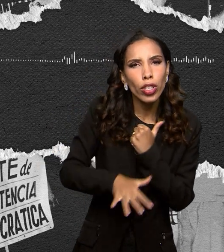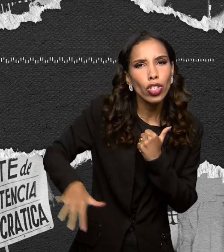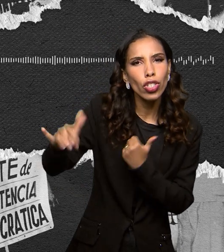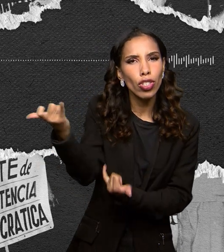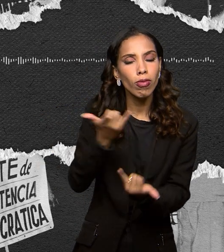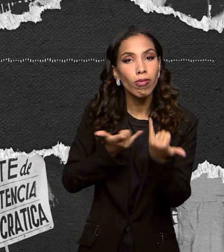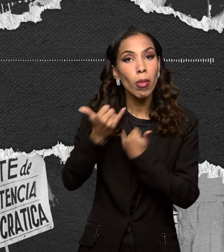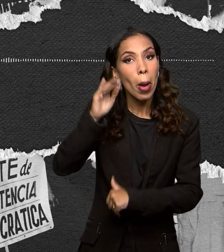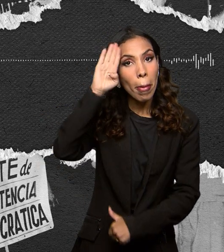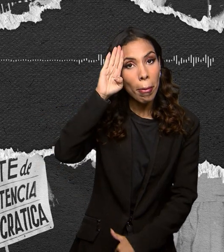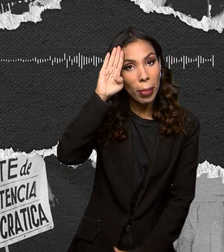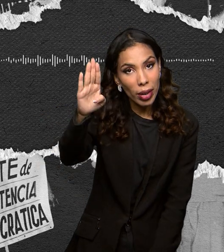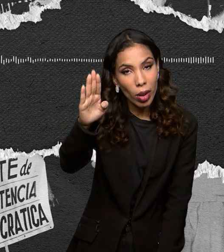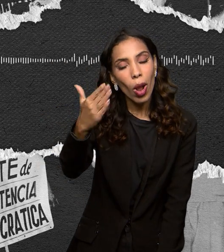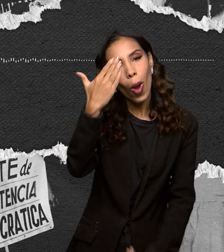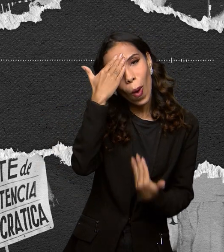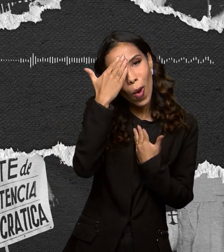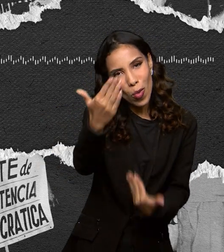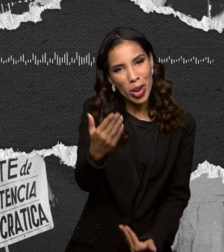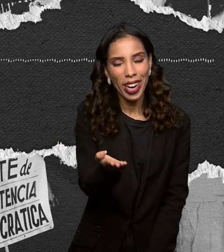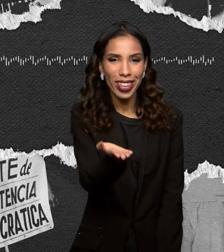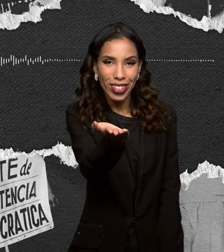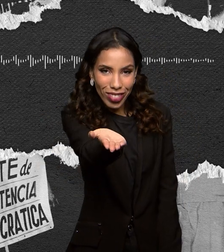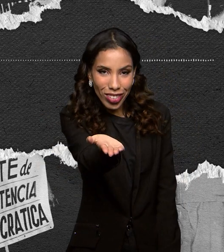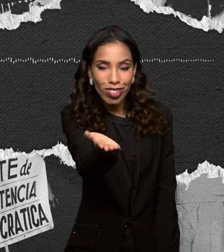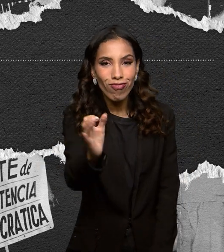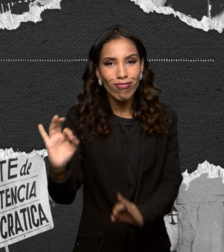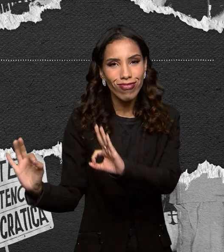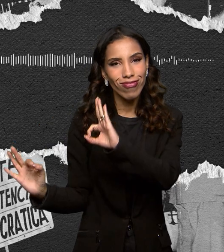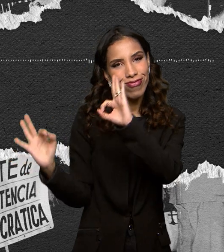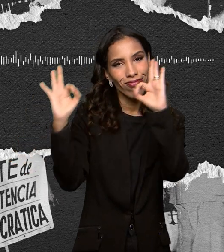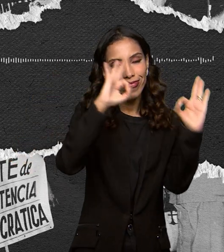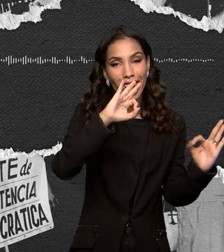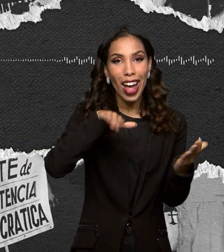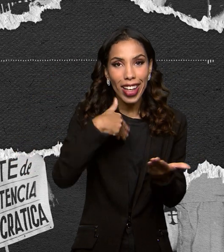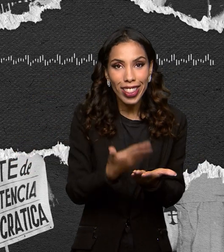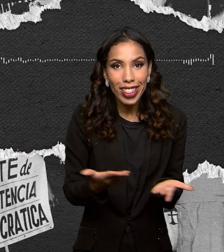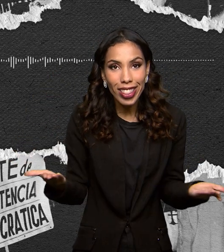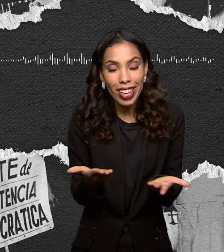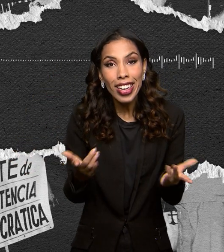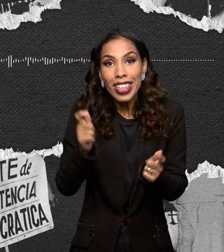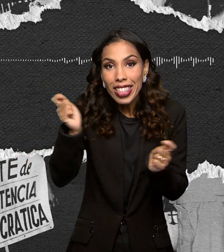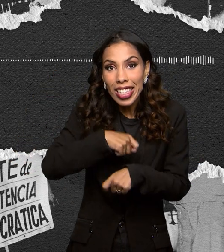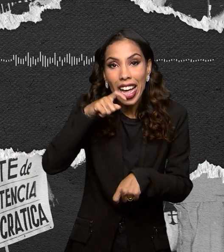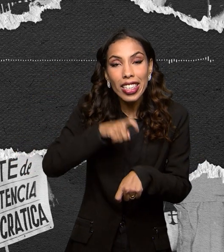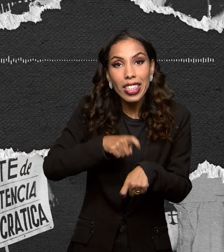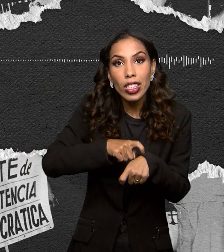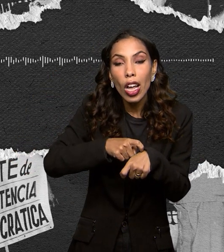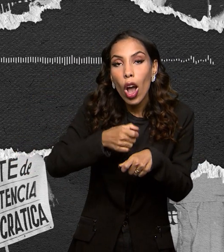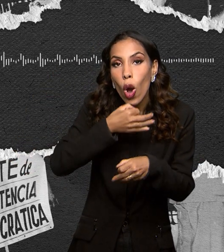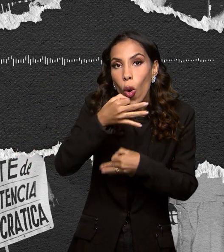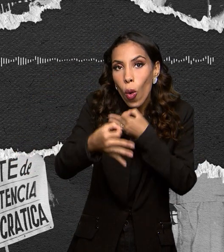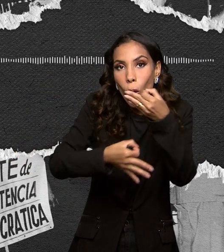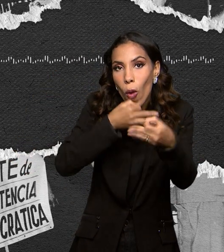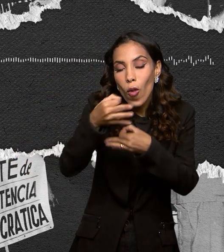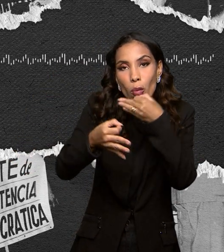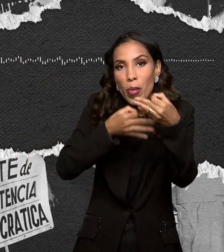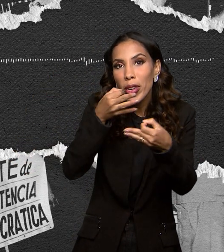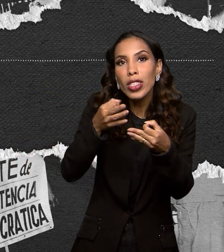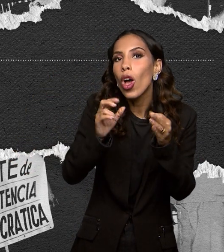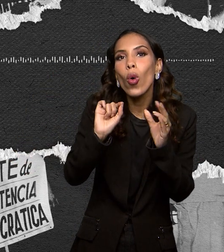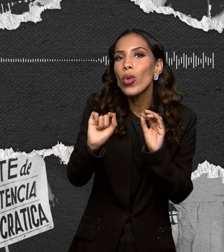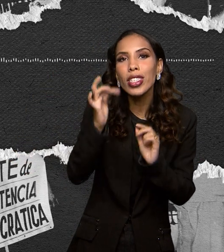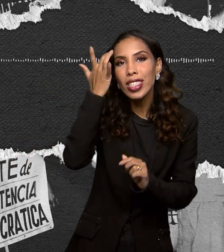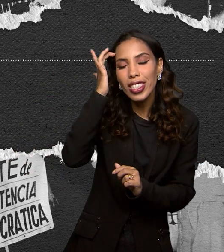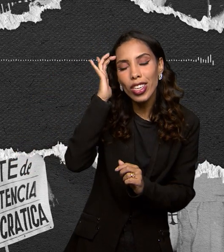E, principalmente, obrigada a você que nos ouviu até aqui. Se puder tirar um tempinho para contar o que achou do podcast, nós agradecemos